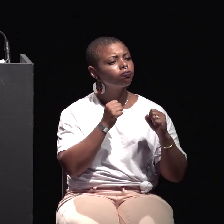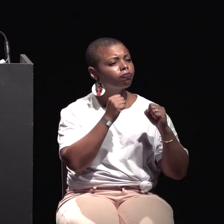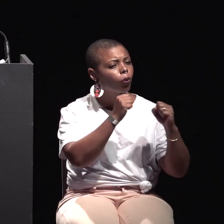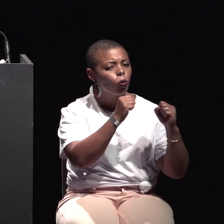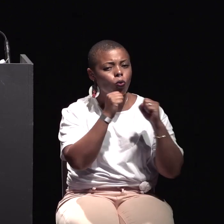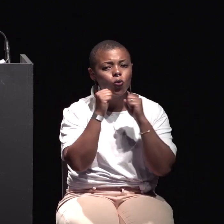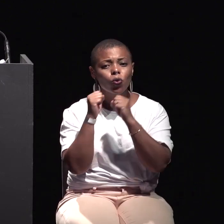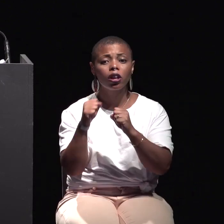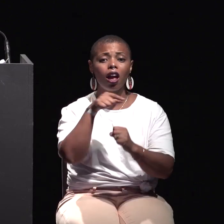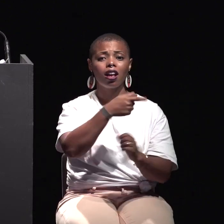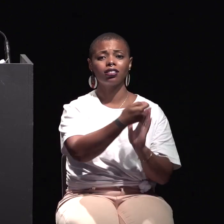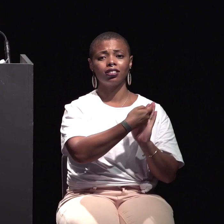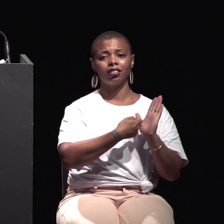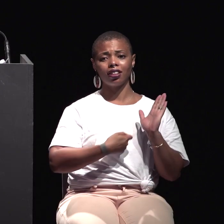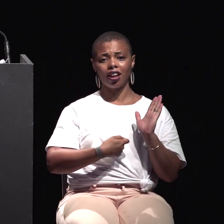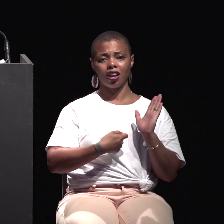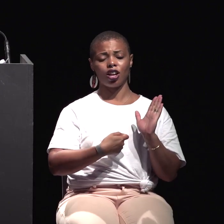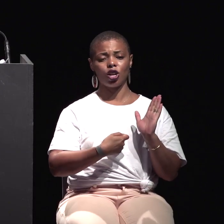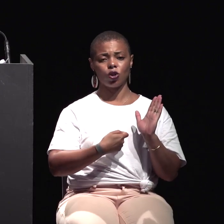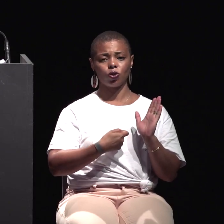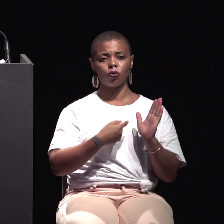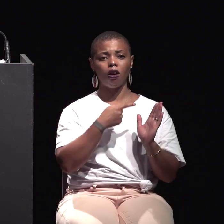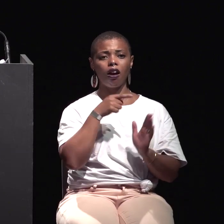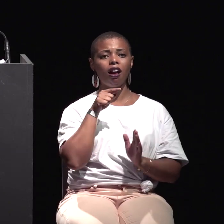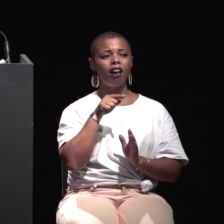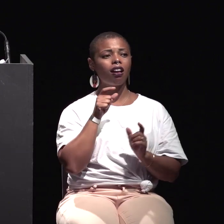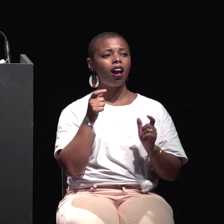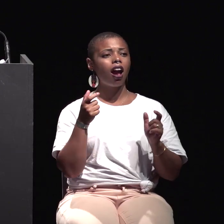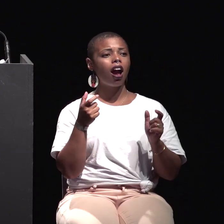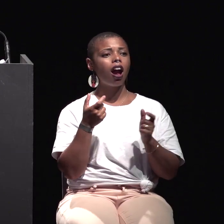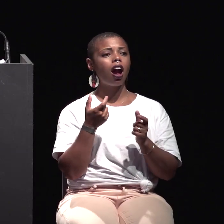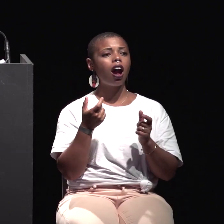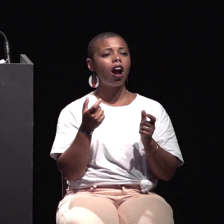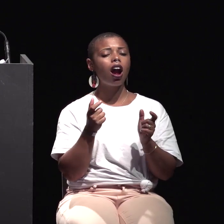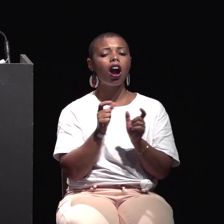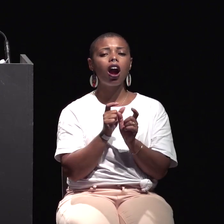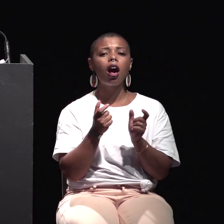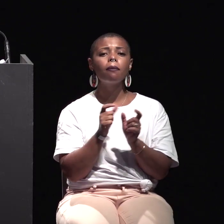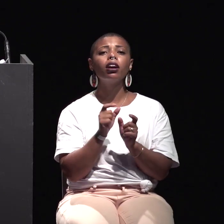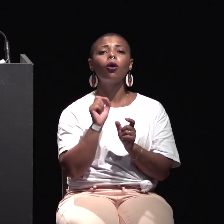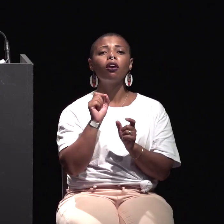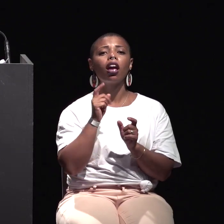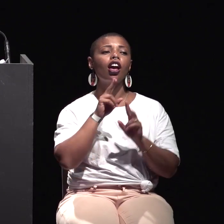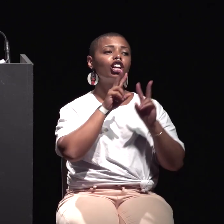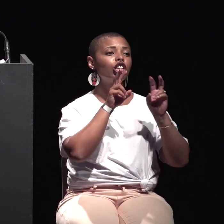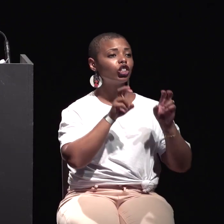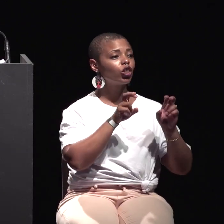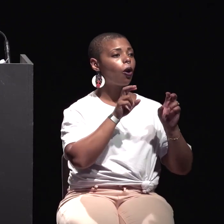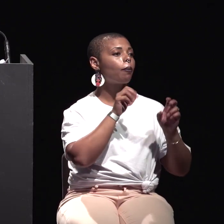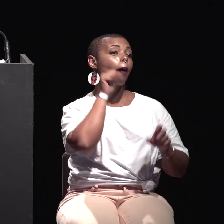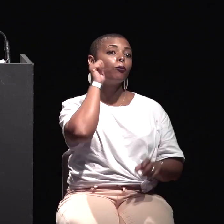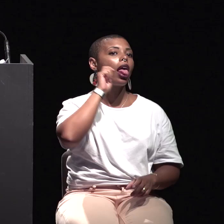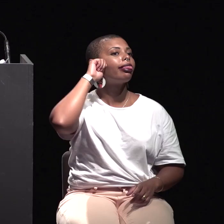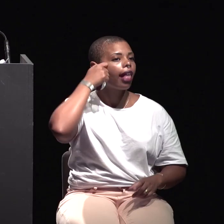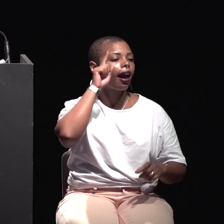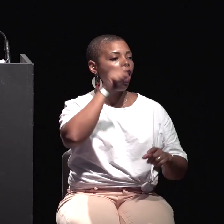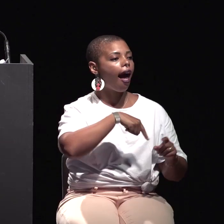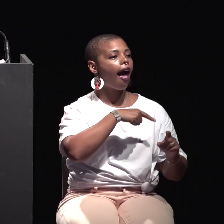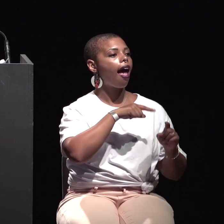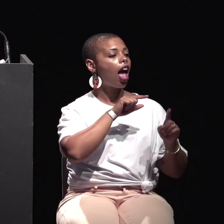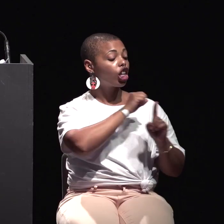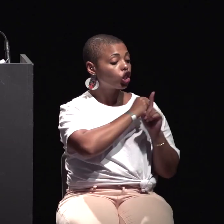desses textos. Uma gramática que se restringe ao sociologuês, mulher negra. A